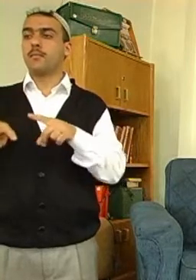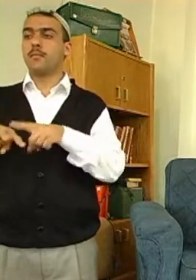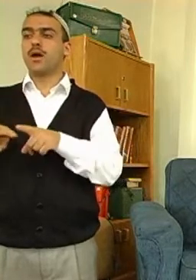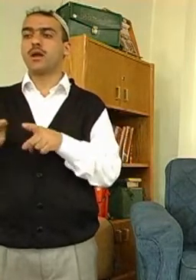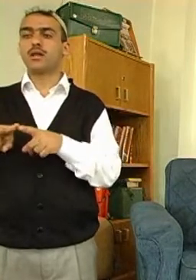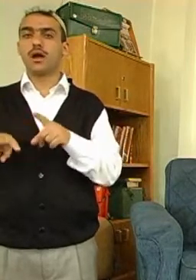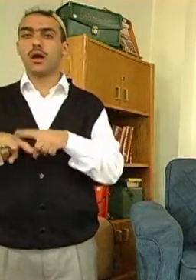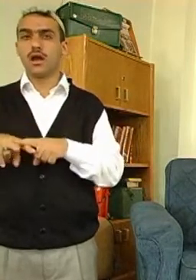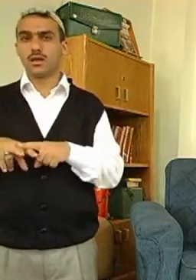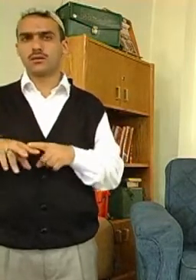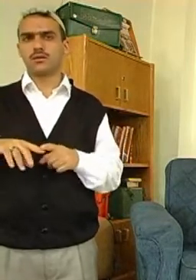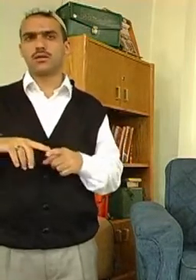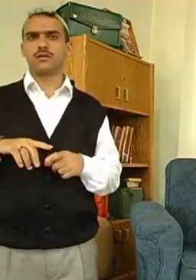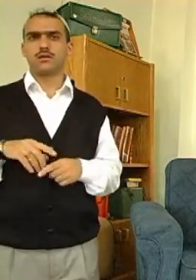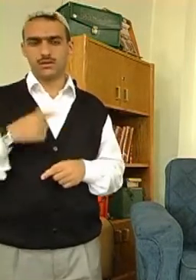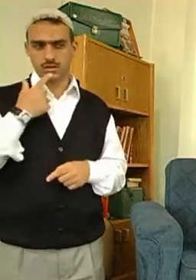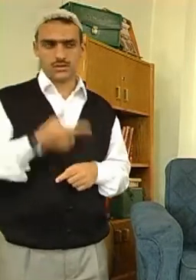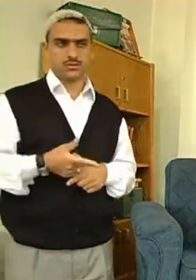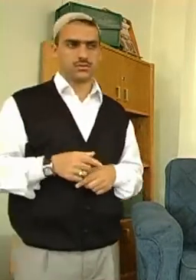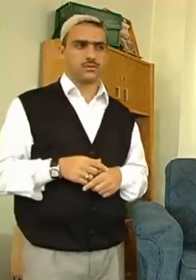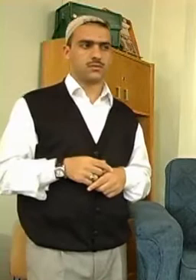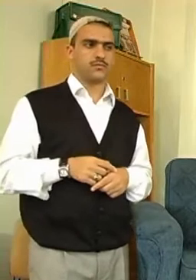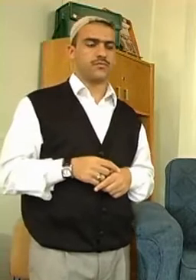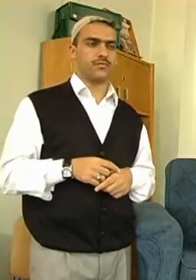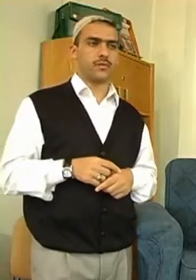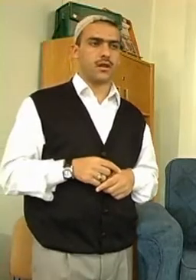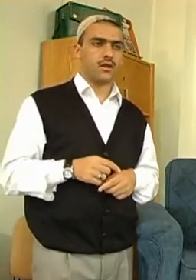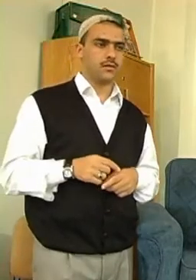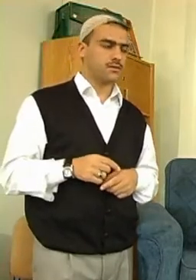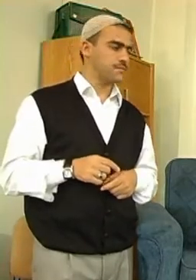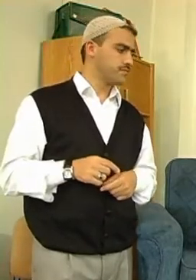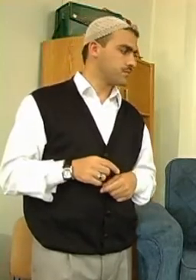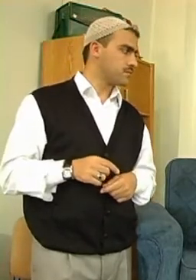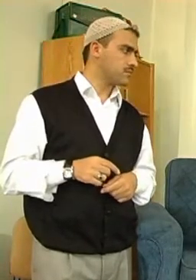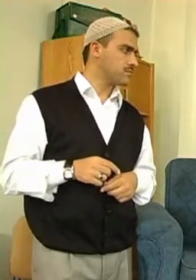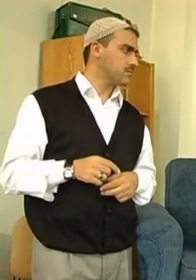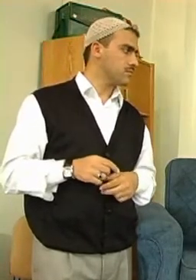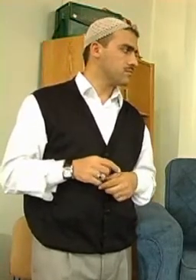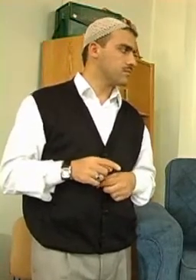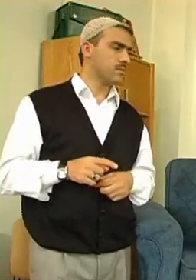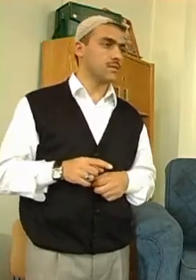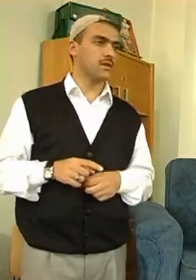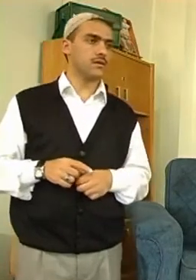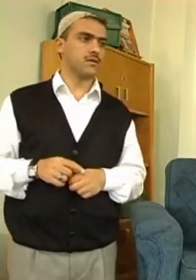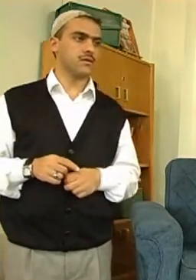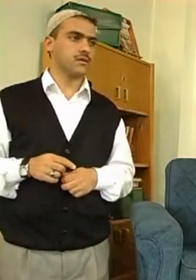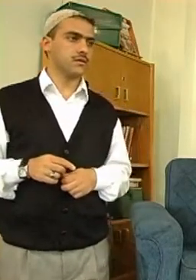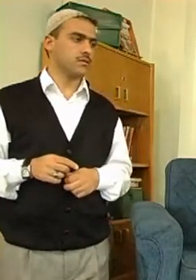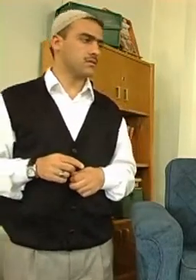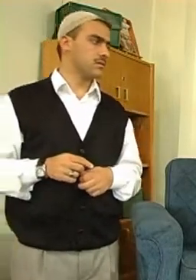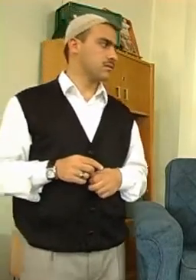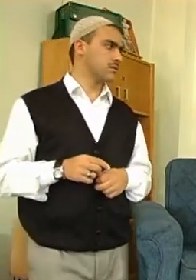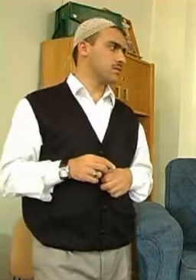bu. Sonra... Ve nakışlarına medar ve kainata bir misali